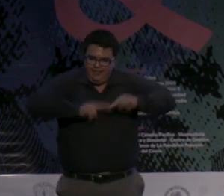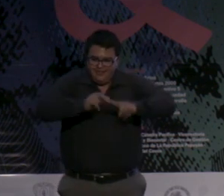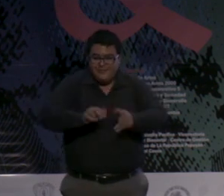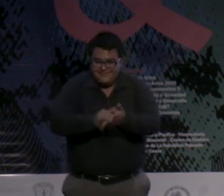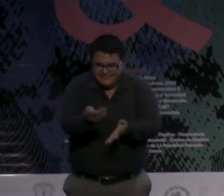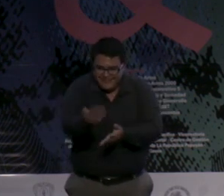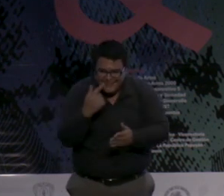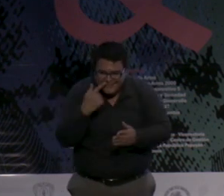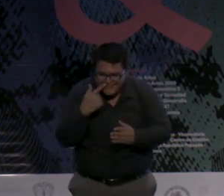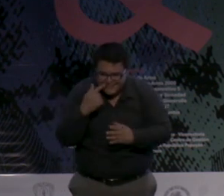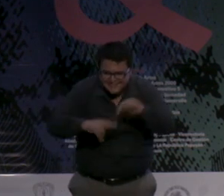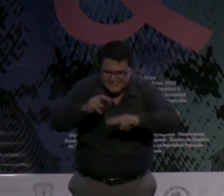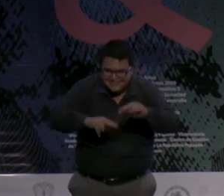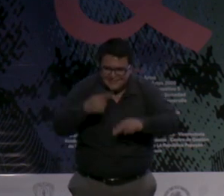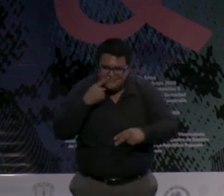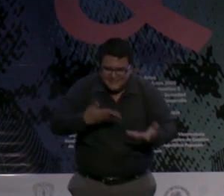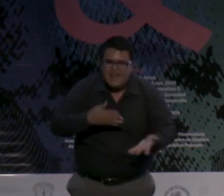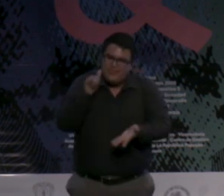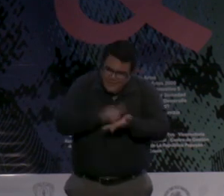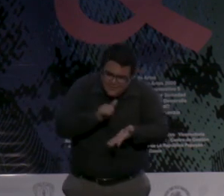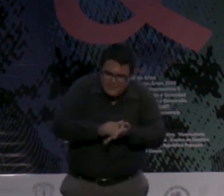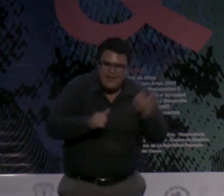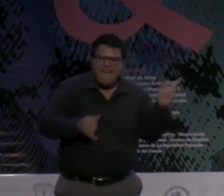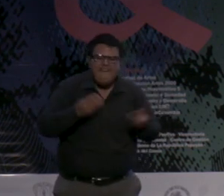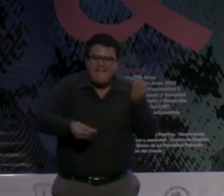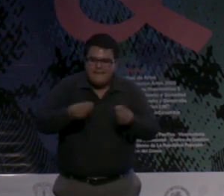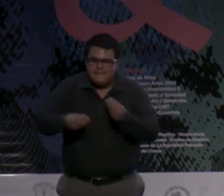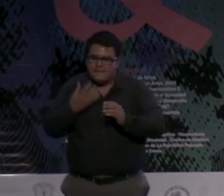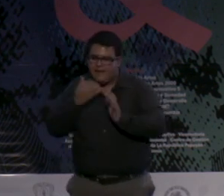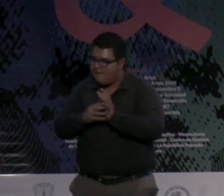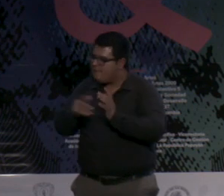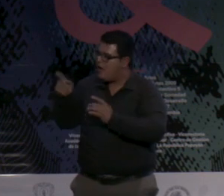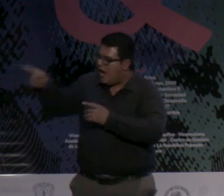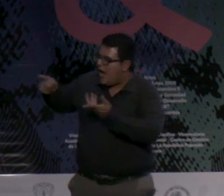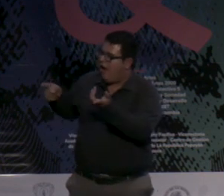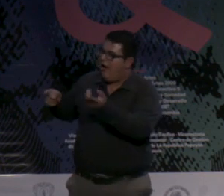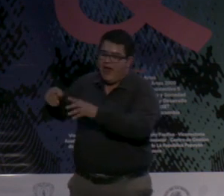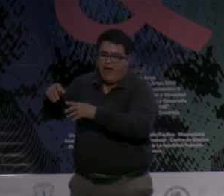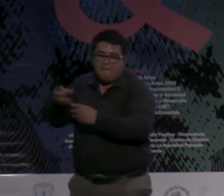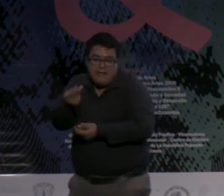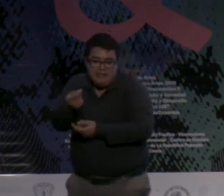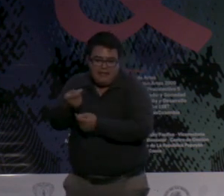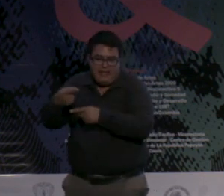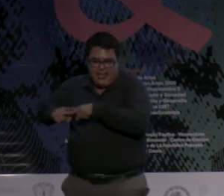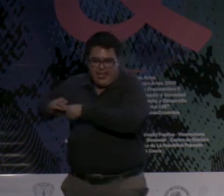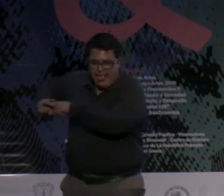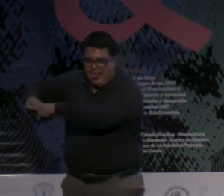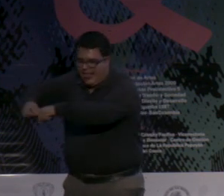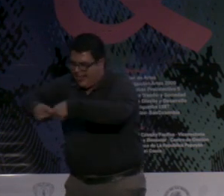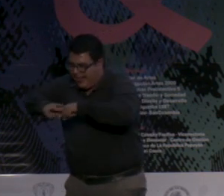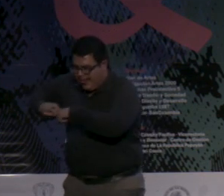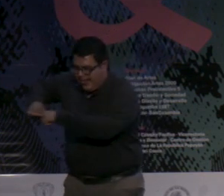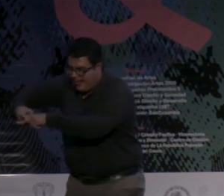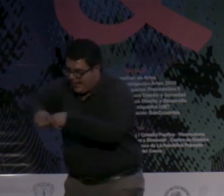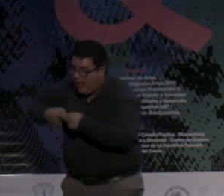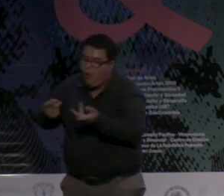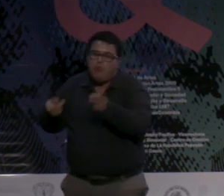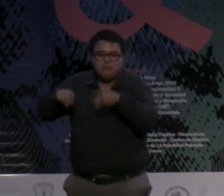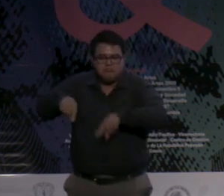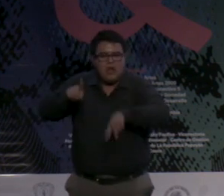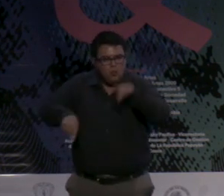los papás de su exmarido y de sus hijas y empezar a construir una casa también de aquí para adelante. Normalmente estas casas que son hechas